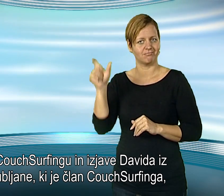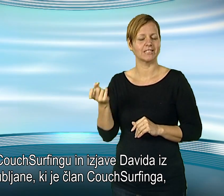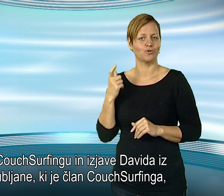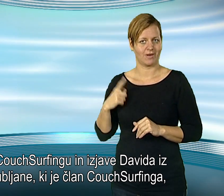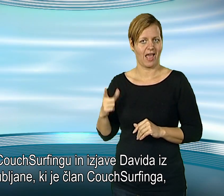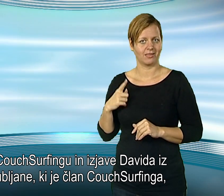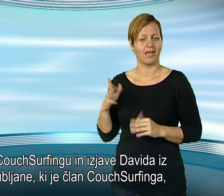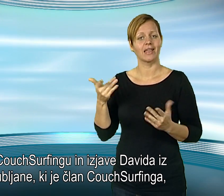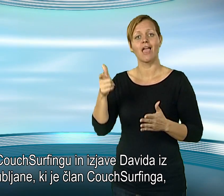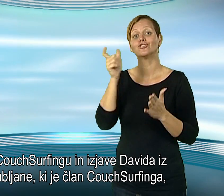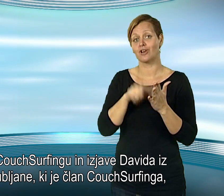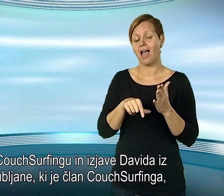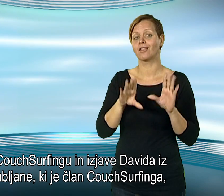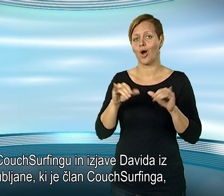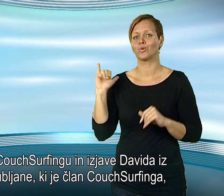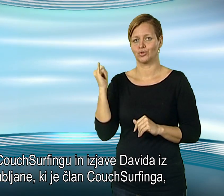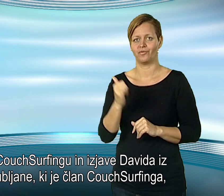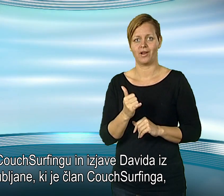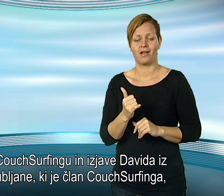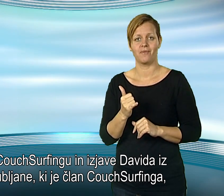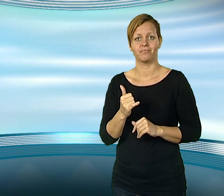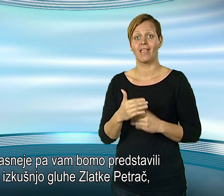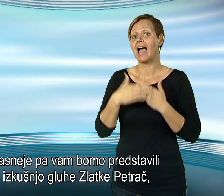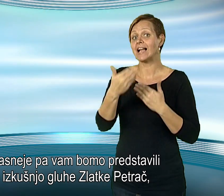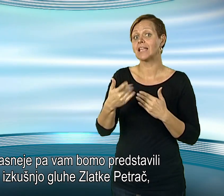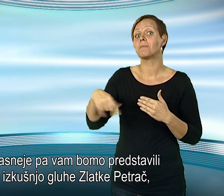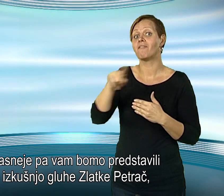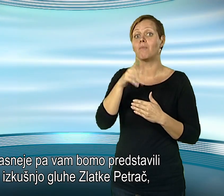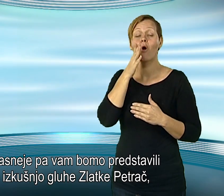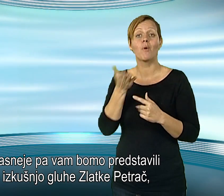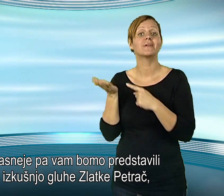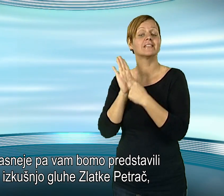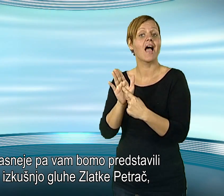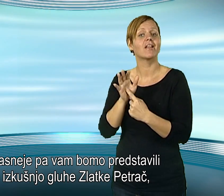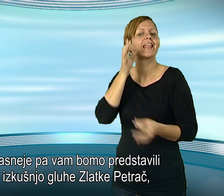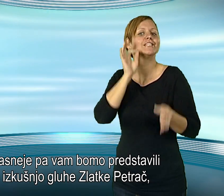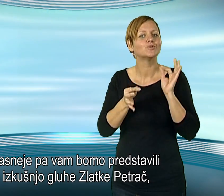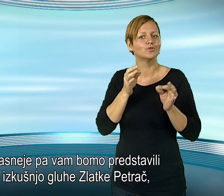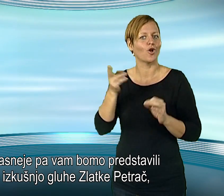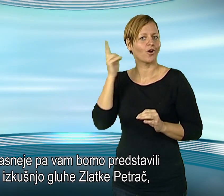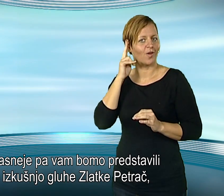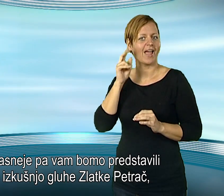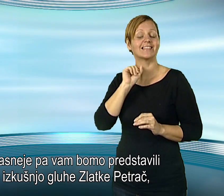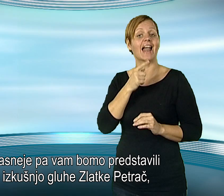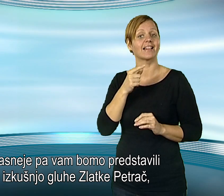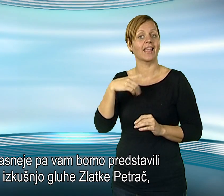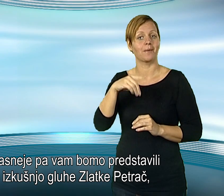član Couchsurfinga. Kasneje pa vam bomo predstavili izkušnjo gluhe Zlatke Petrač, ki je